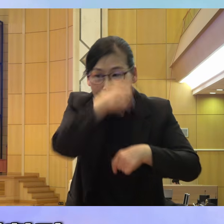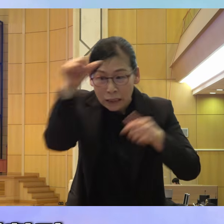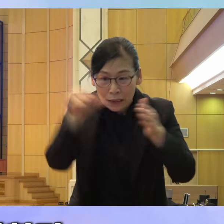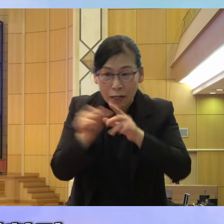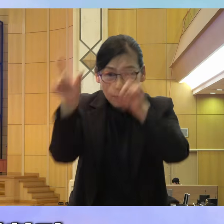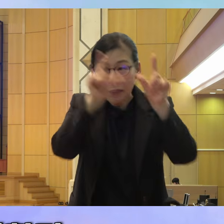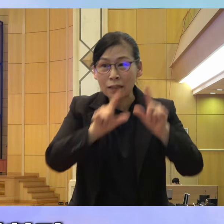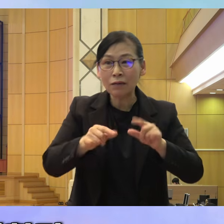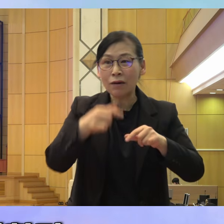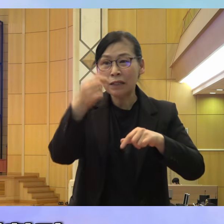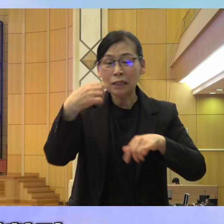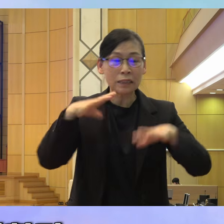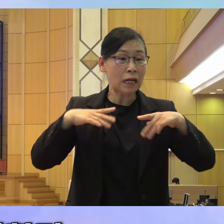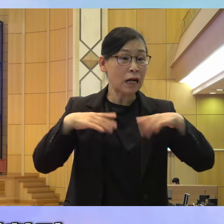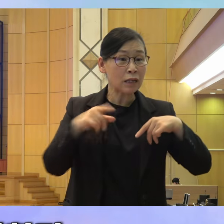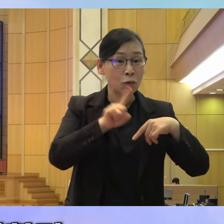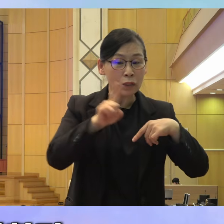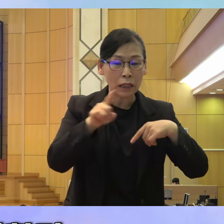삶에 대해서